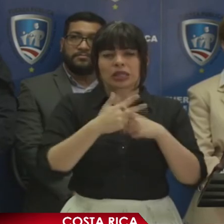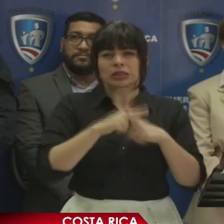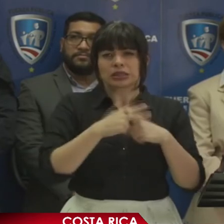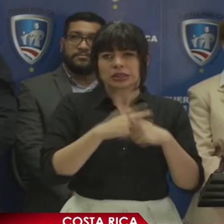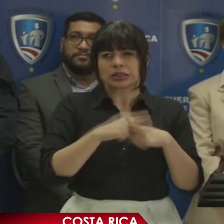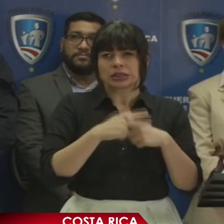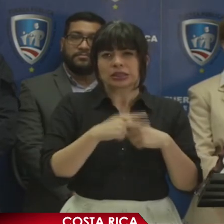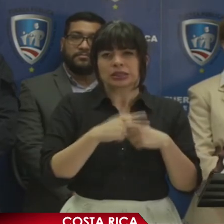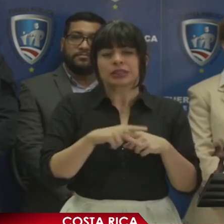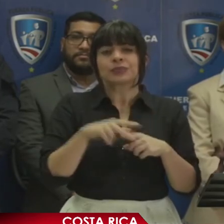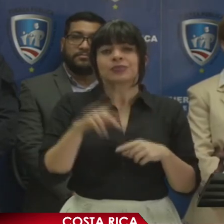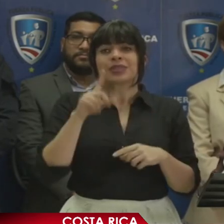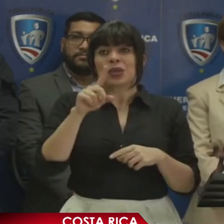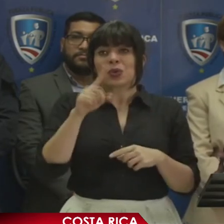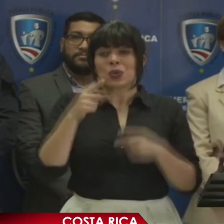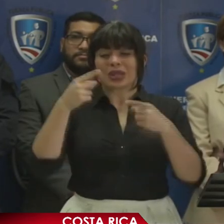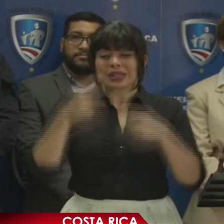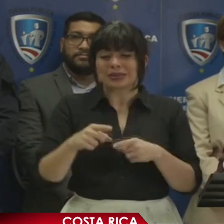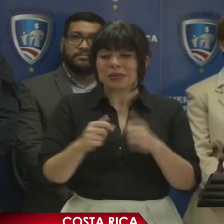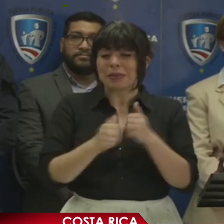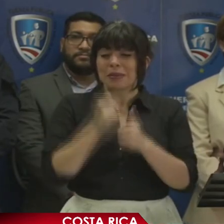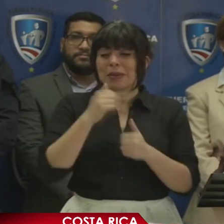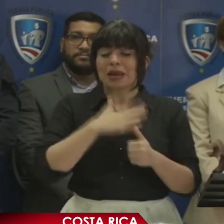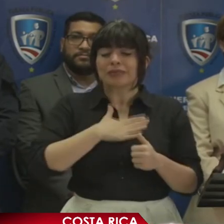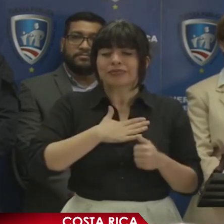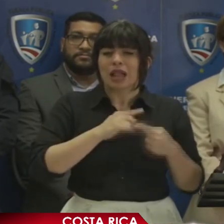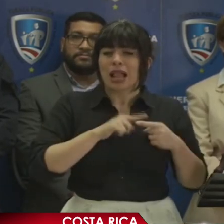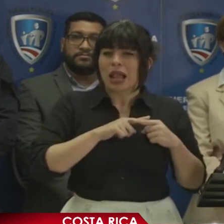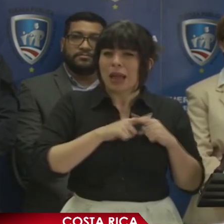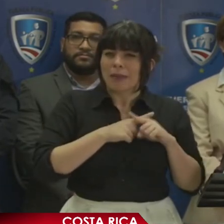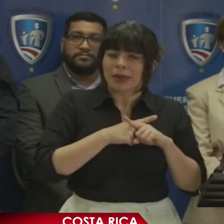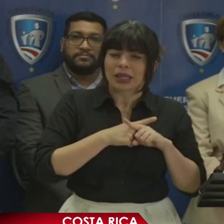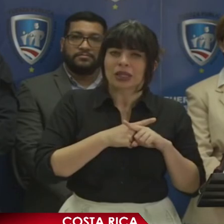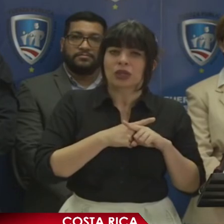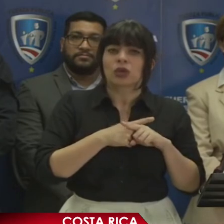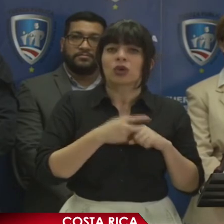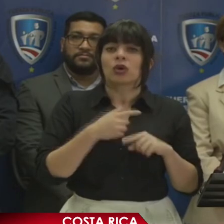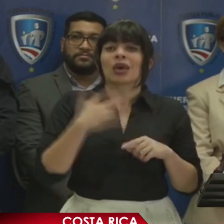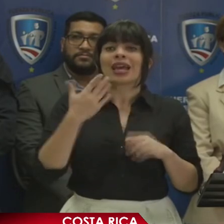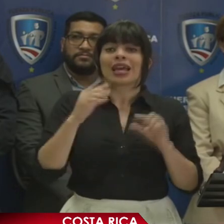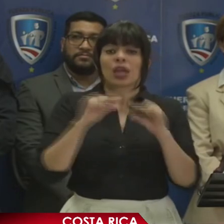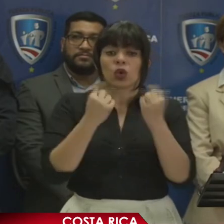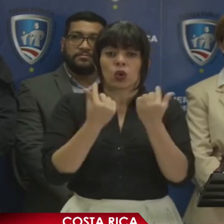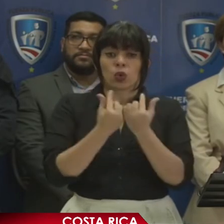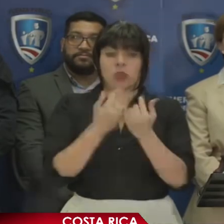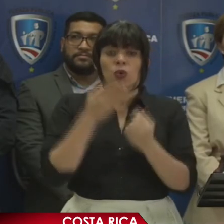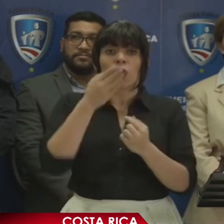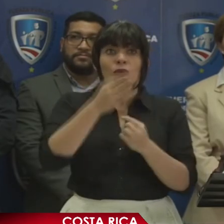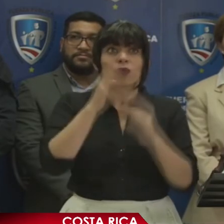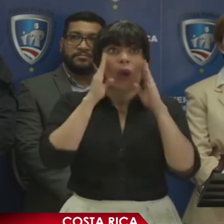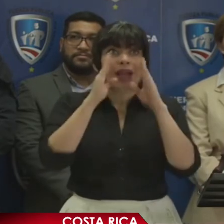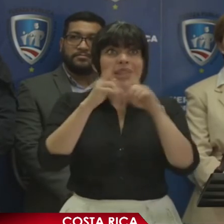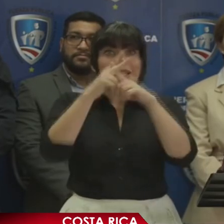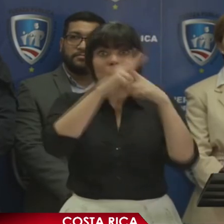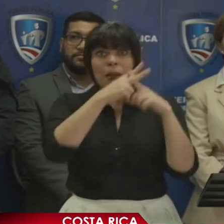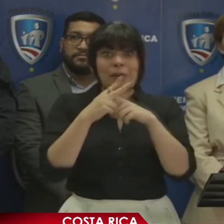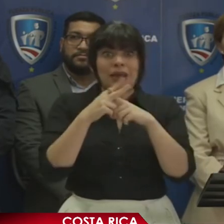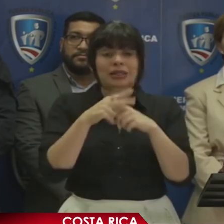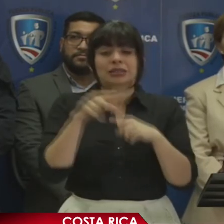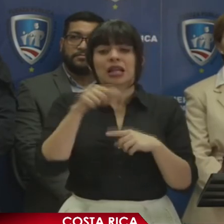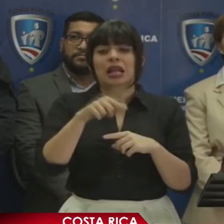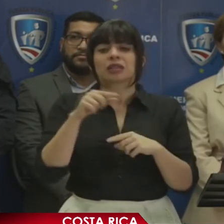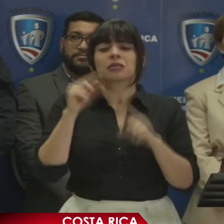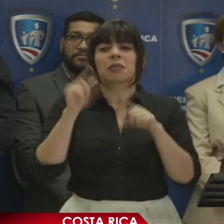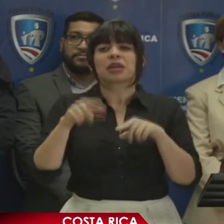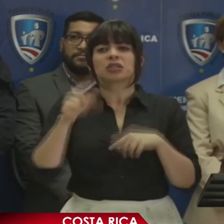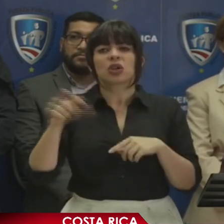y uno de los hechos que más lamento es que la cuadrilla que atendió esta avería sufrió insultos